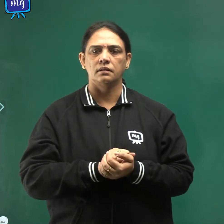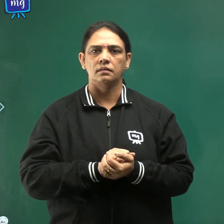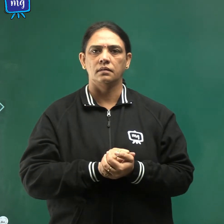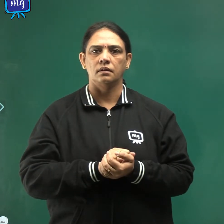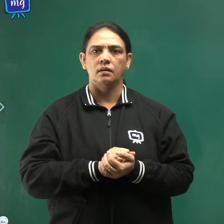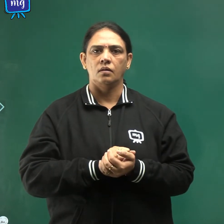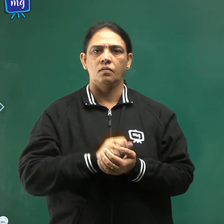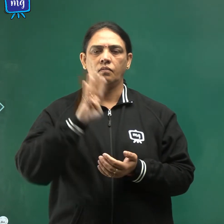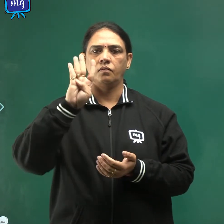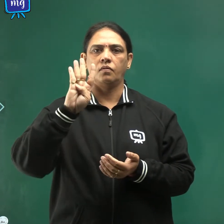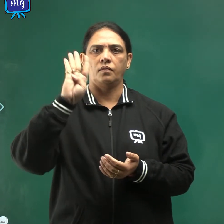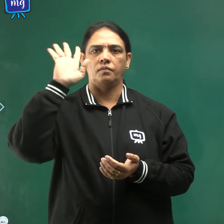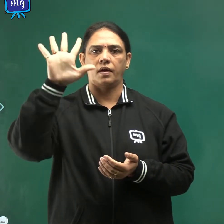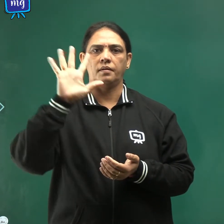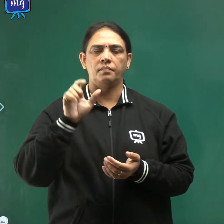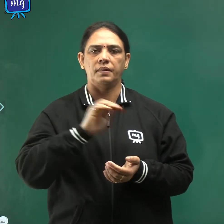45 बटे